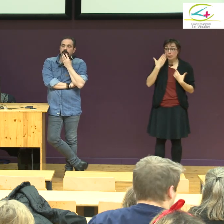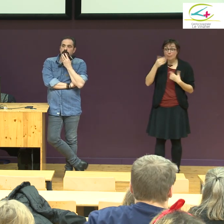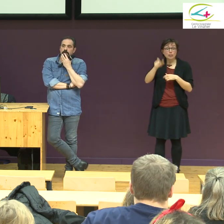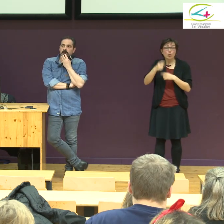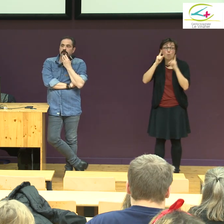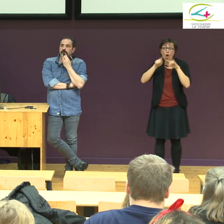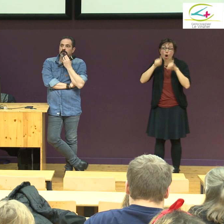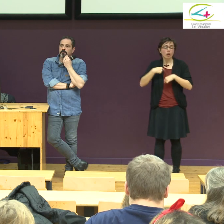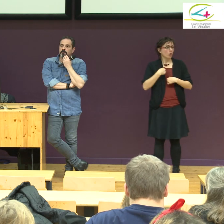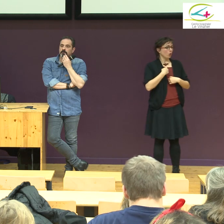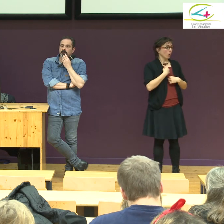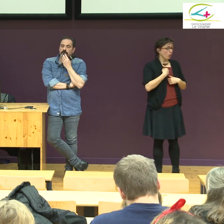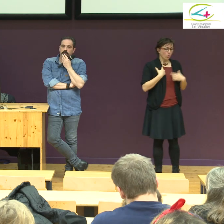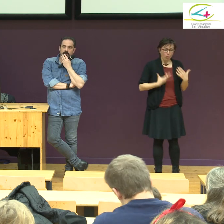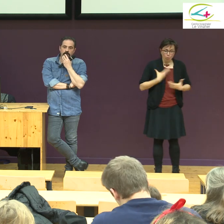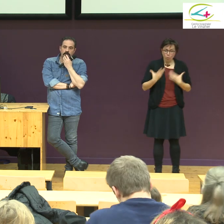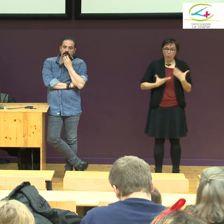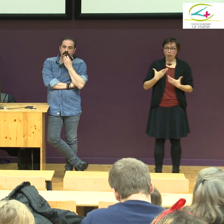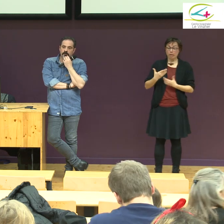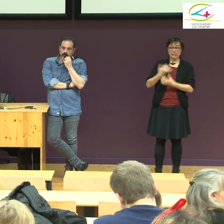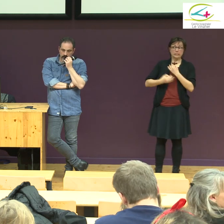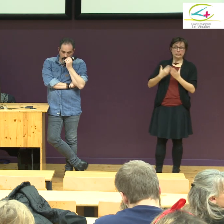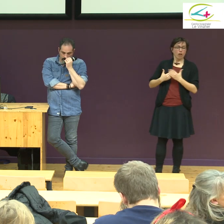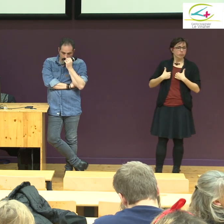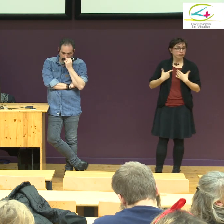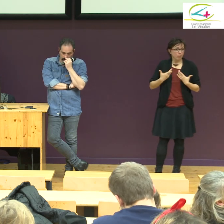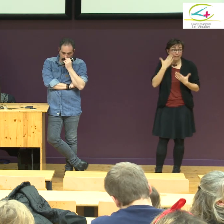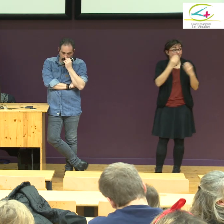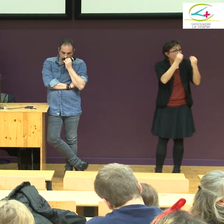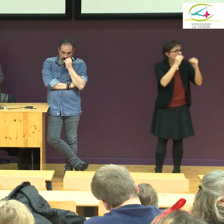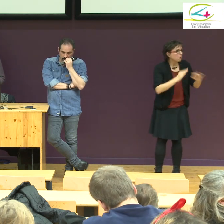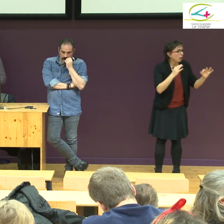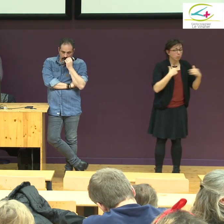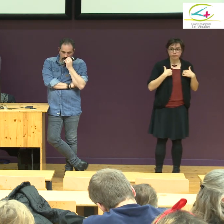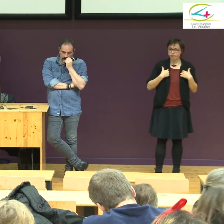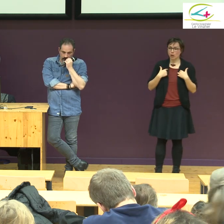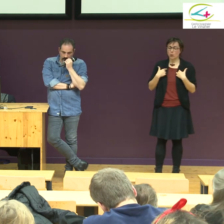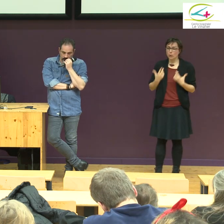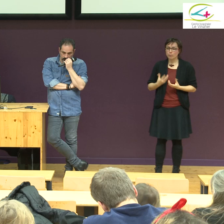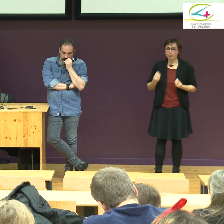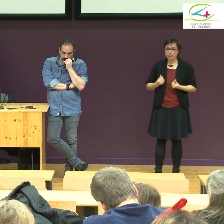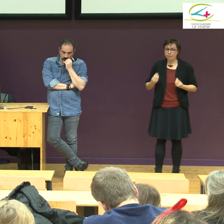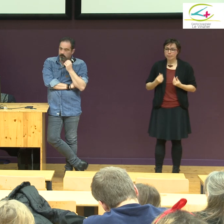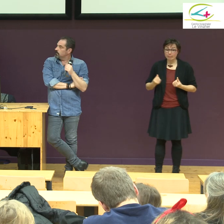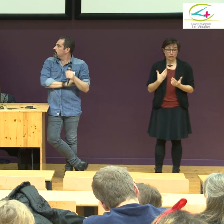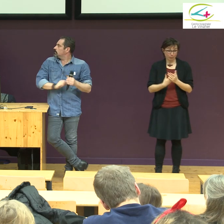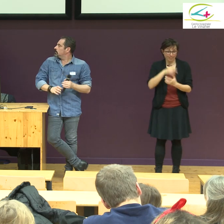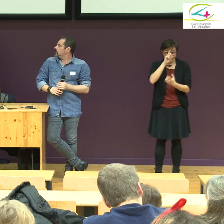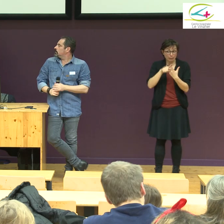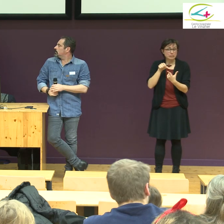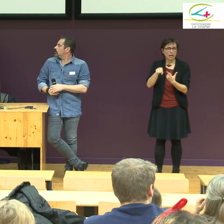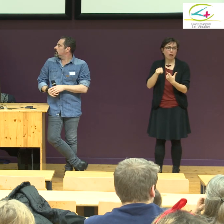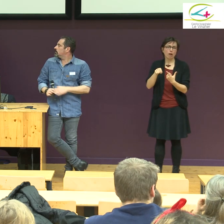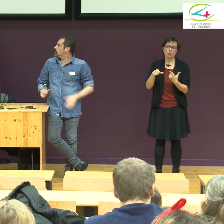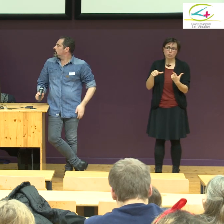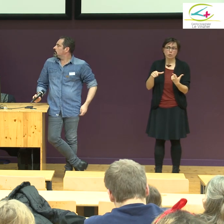voit une personne qui nous dit ce type de propos et qu'on n'est pas formé là-dessus, et bien on change de sujet. On peut analyser aussi, mais on